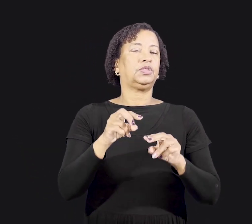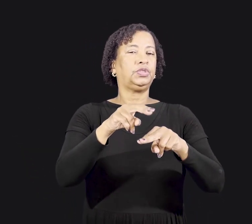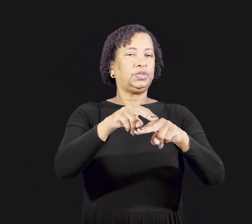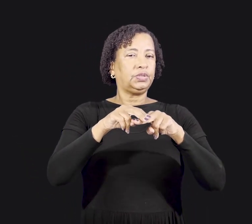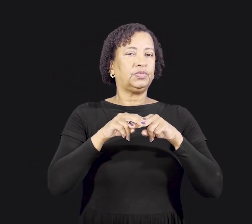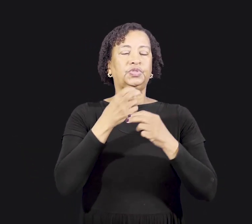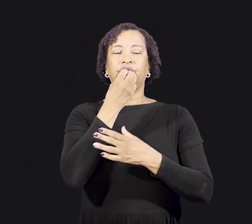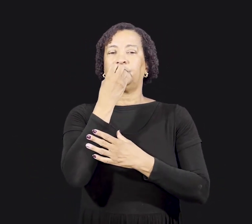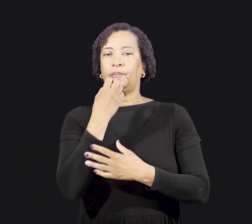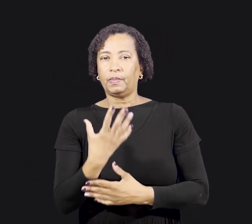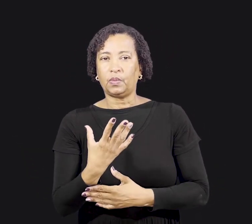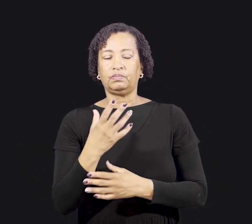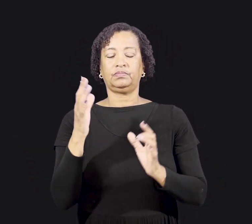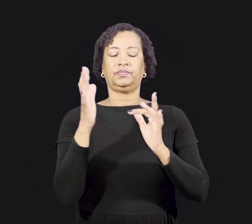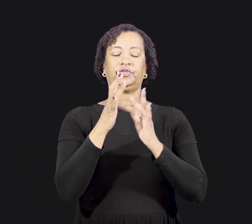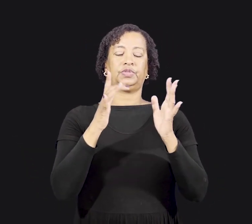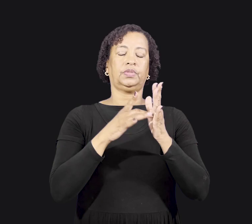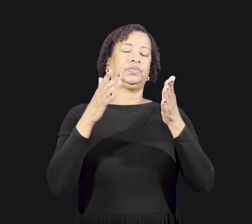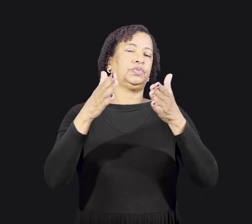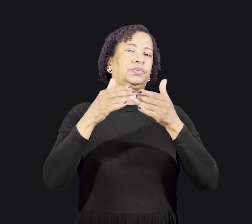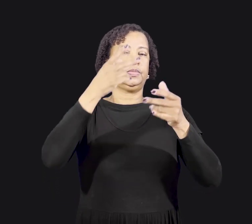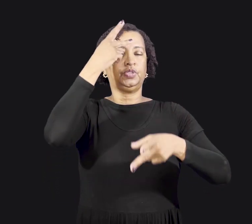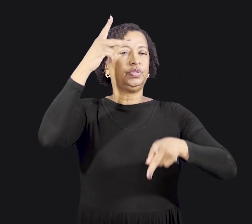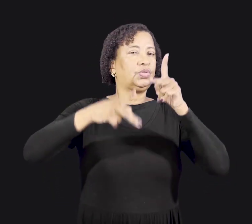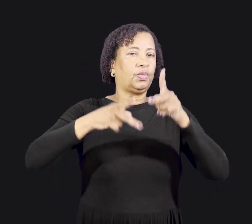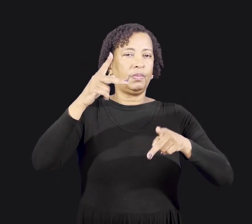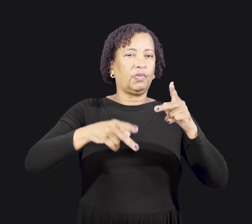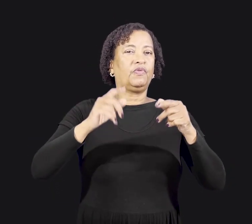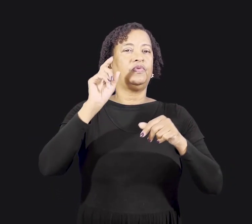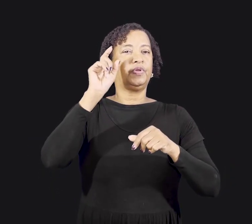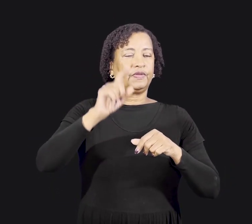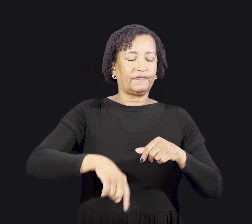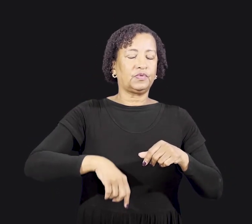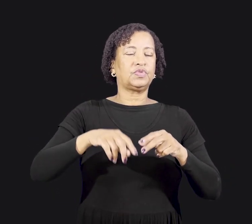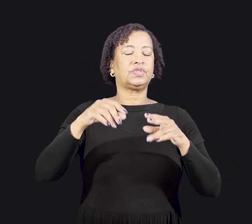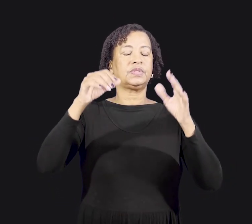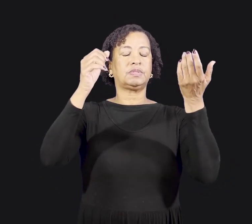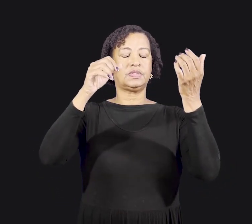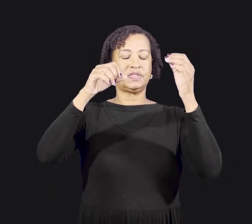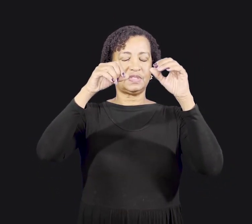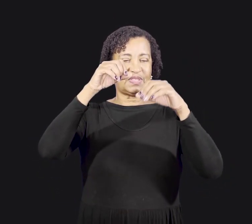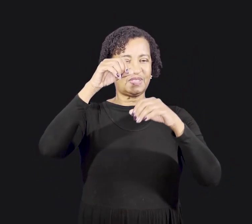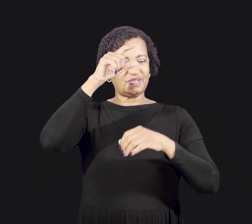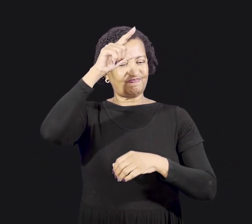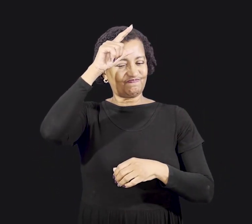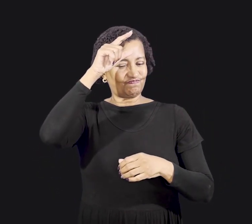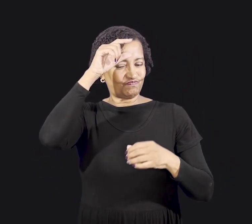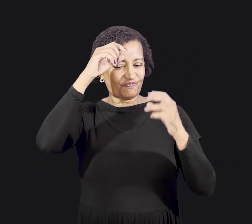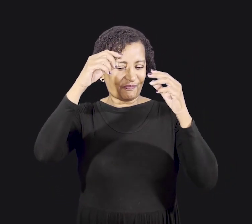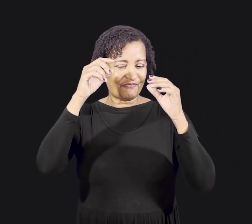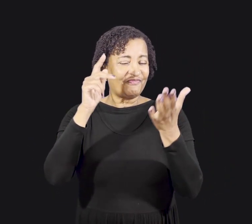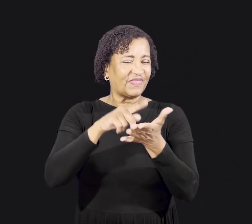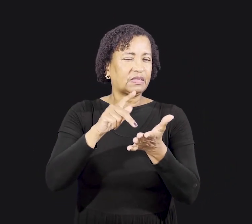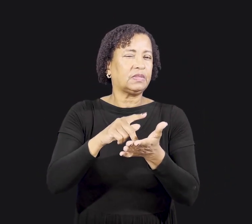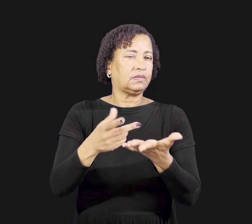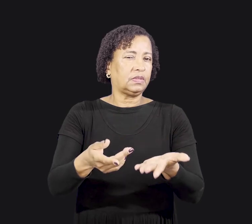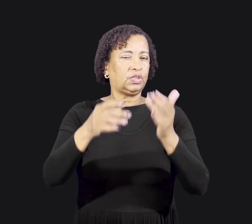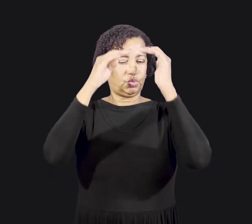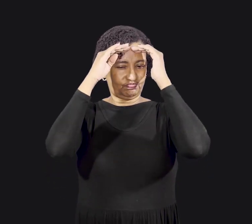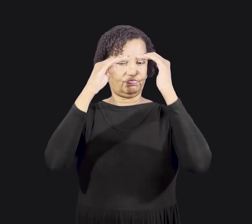razões para isso. Jesus estava pedindo ao povo total lealdade a ele. No Império Romano, todos deveriam ser leais apenas a César. Se